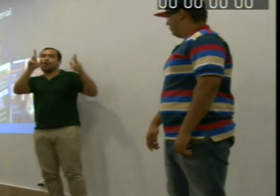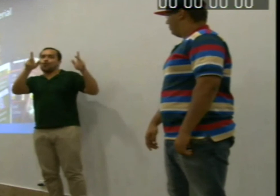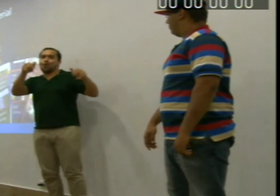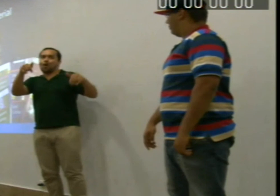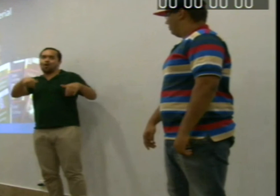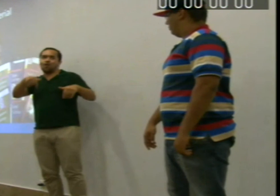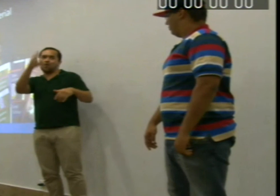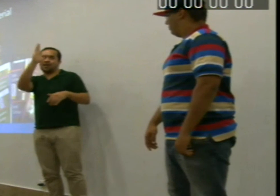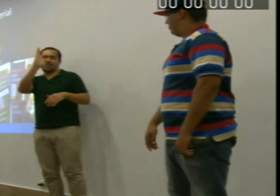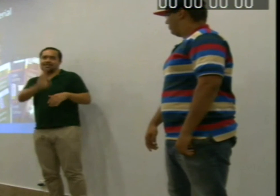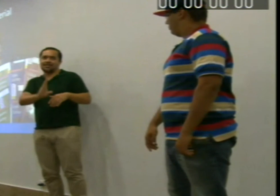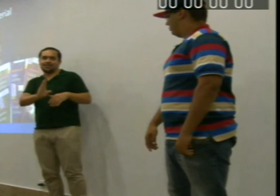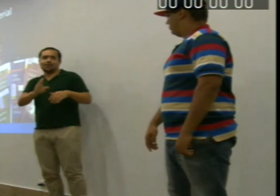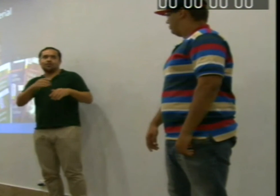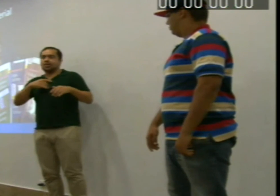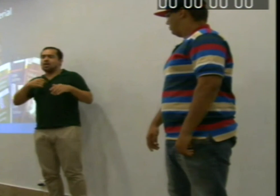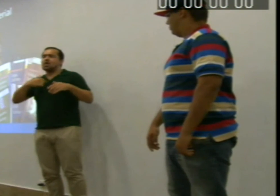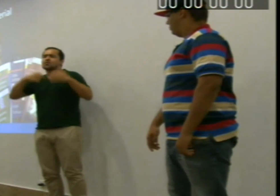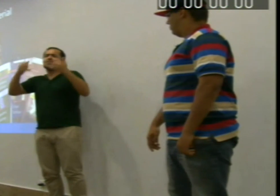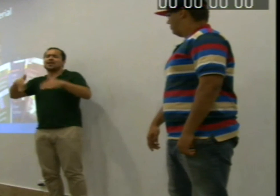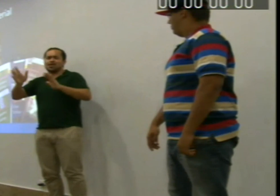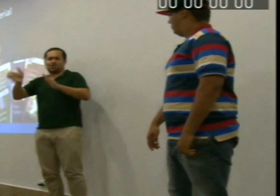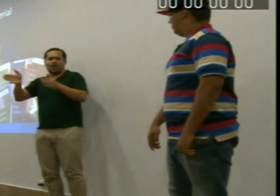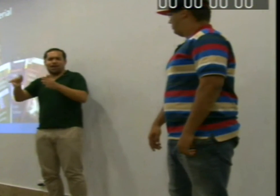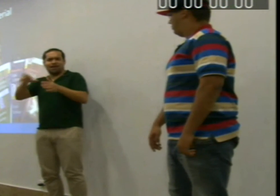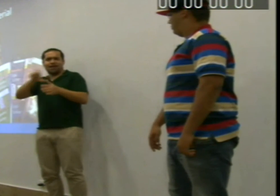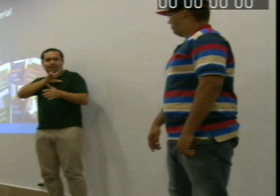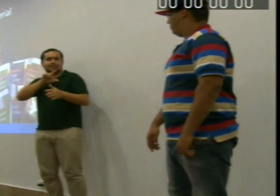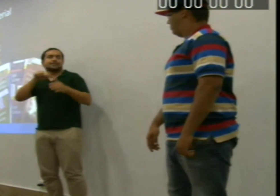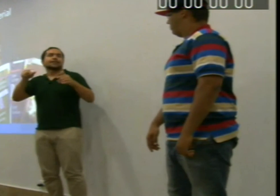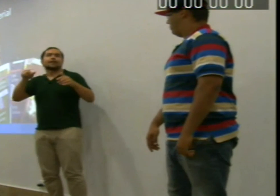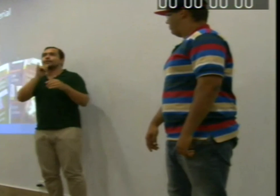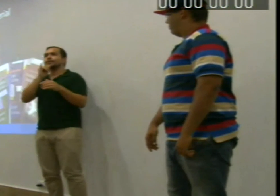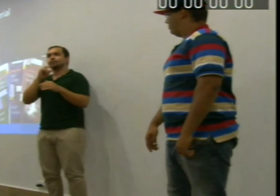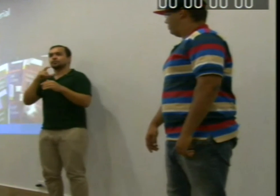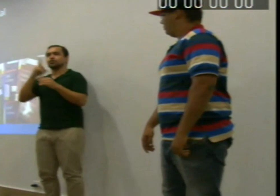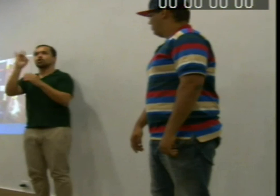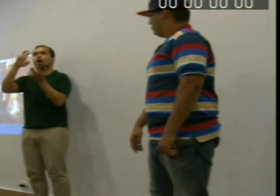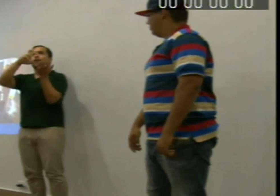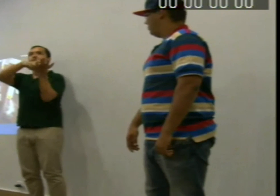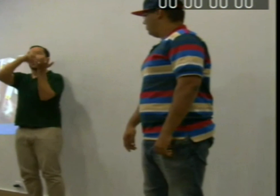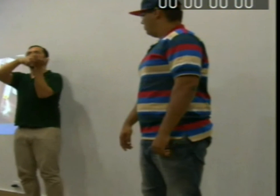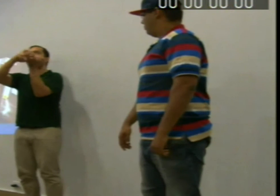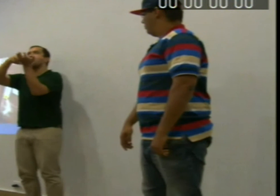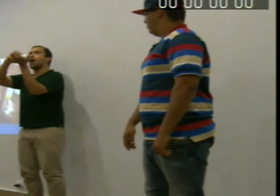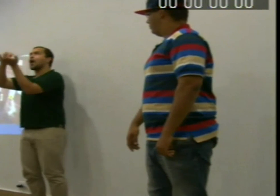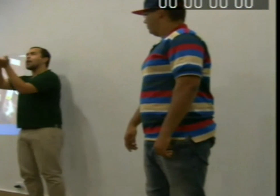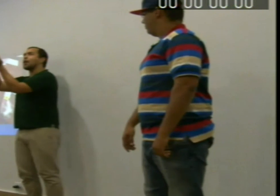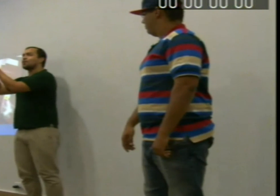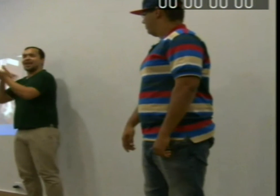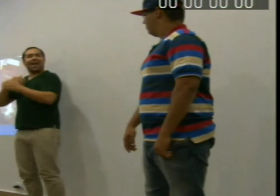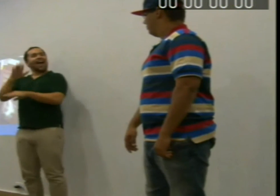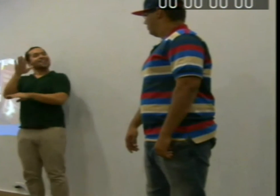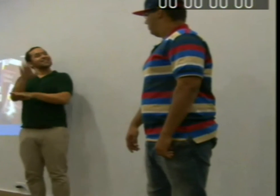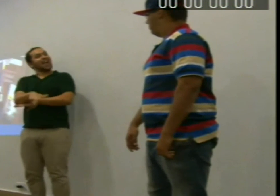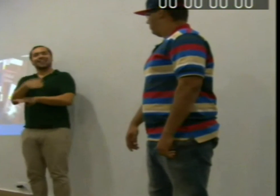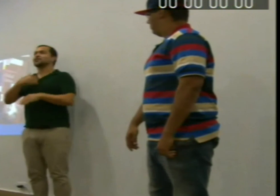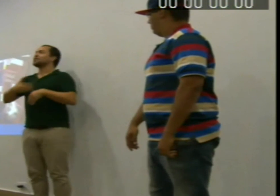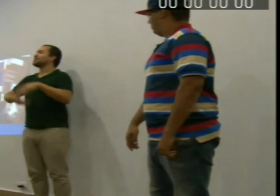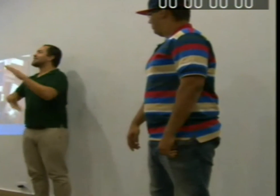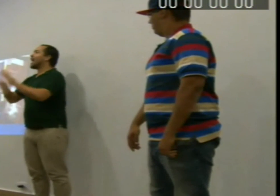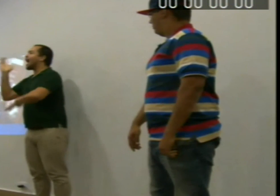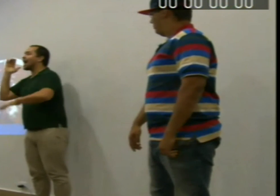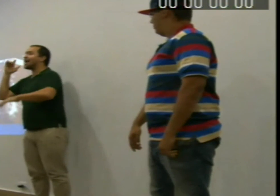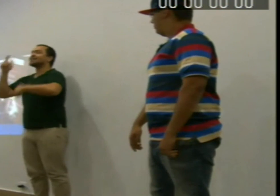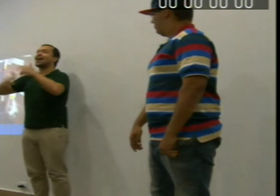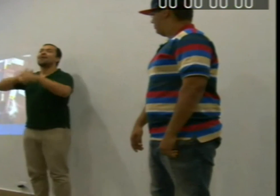antes que a faculdade lá não é igual que no Brasil eu já expliquei um pouco antes só por exemplo de manhã a